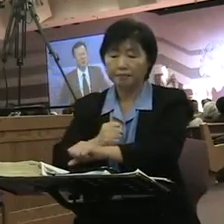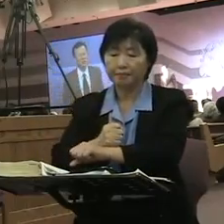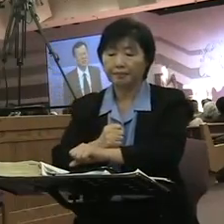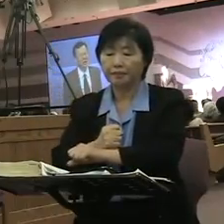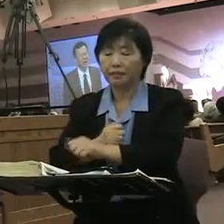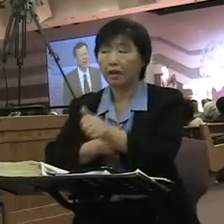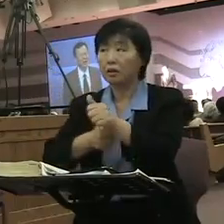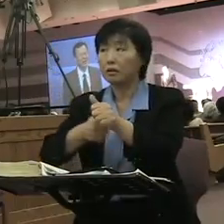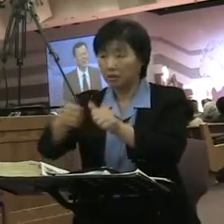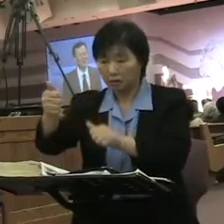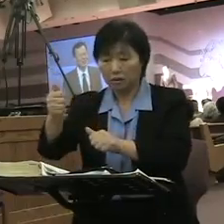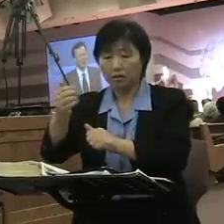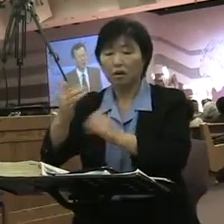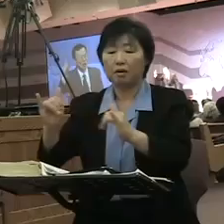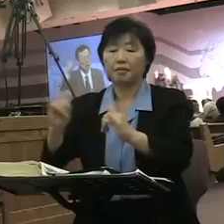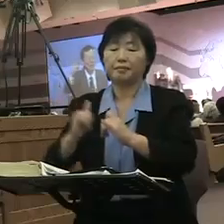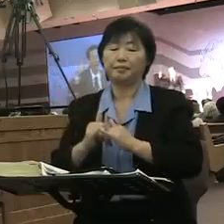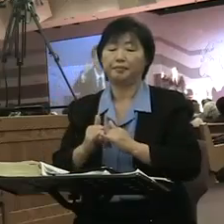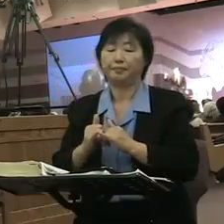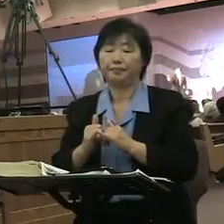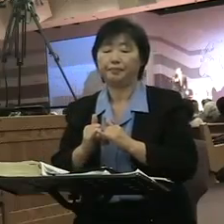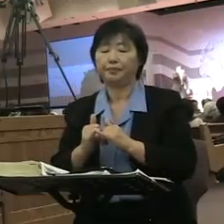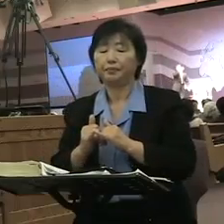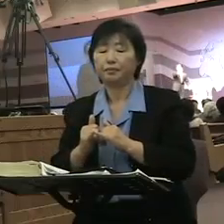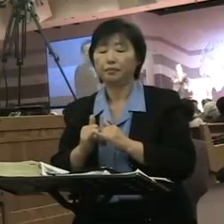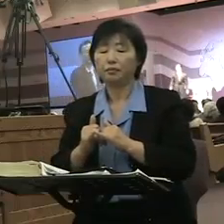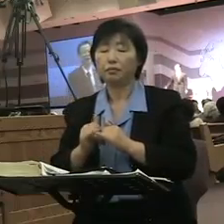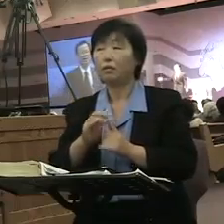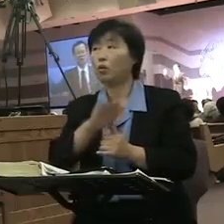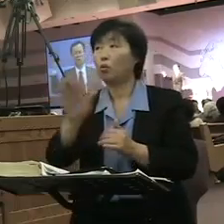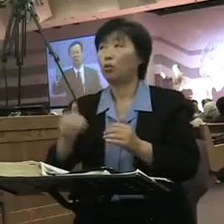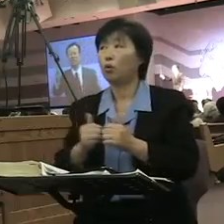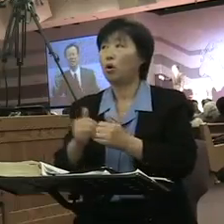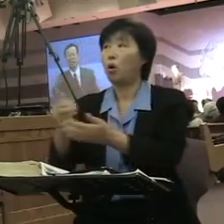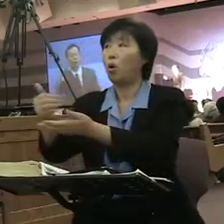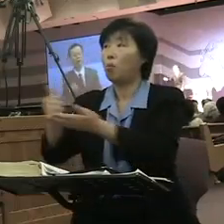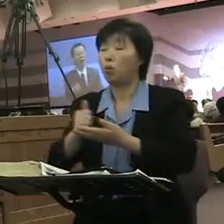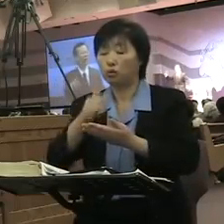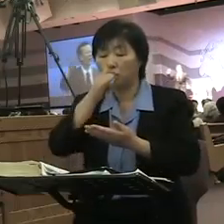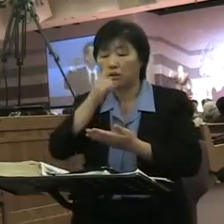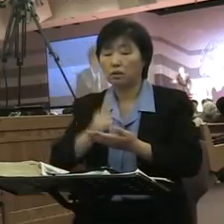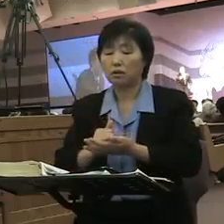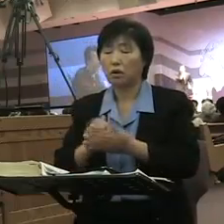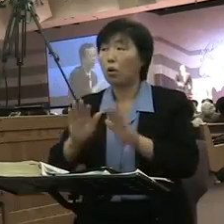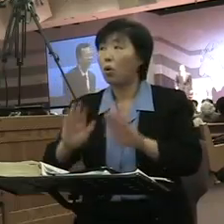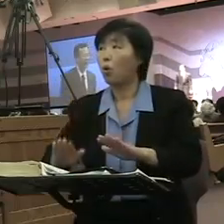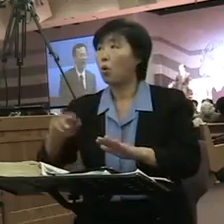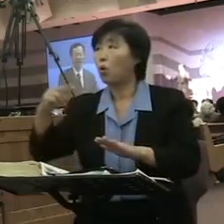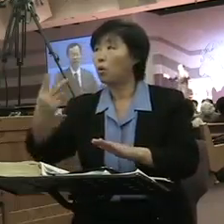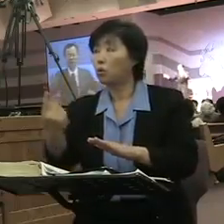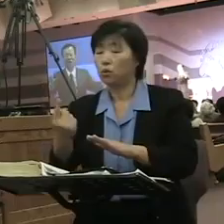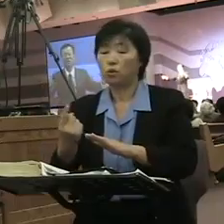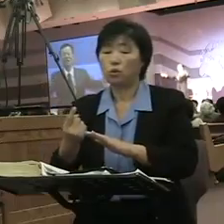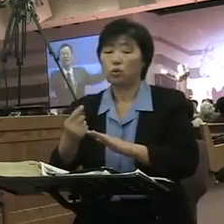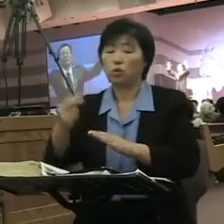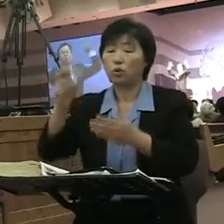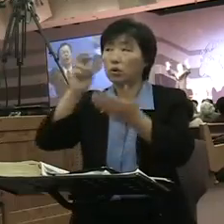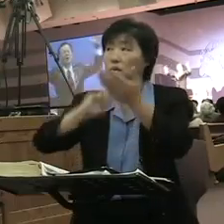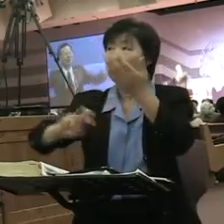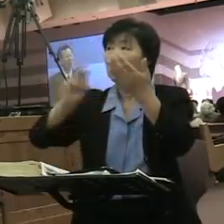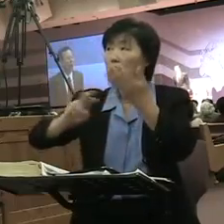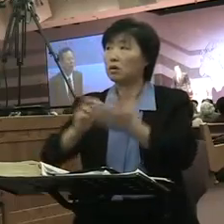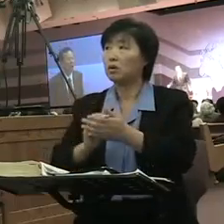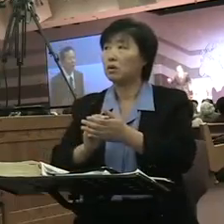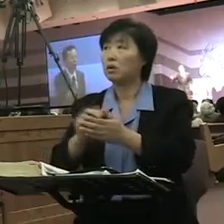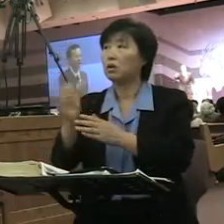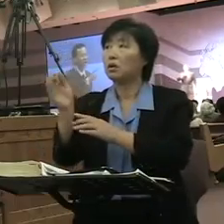승리자입니다. 승리자. 그 승리자를 우리가 모시고 있는데 그 승리자를 오늘도 우리가 찬양하고 있는데 그 승리자의